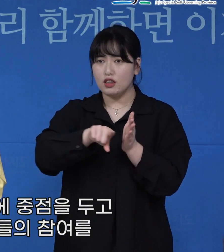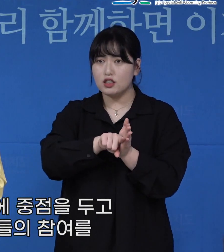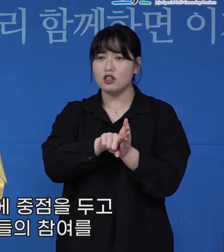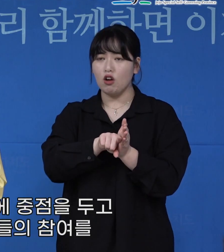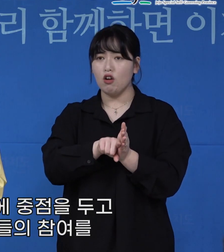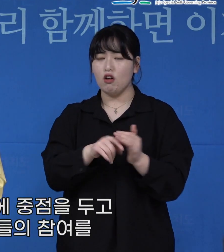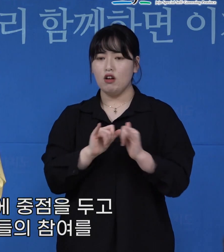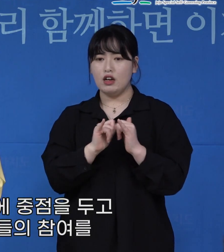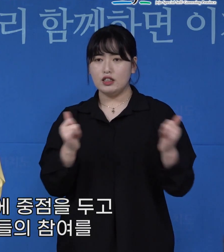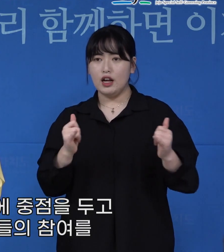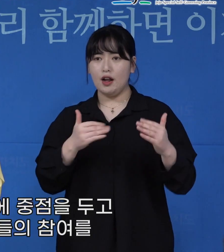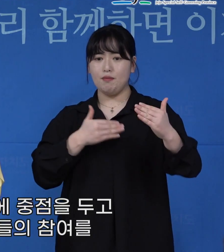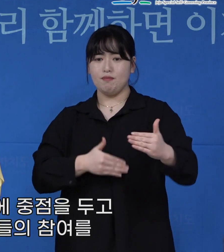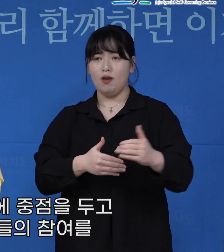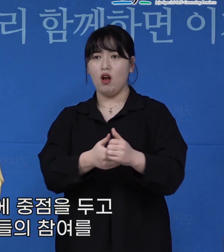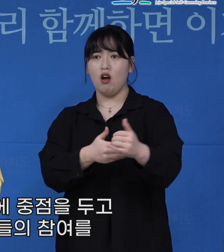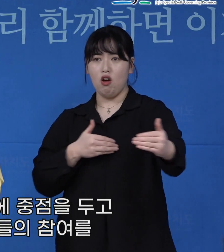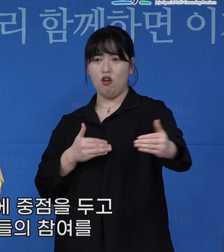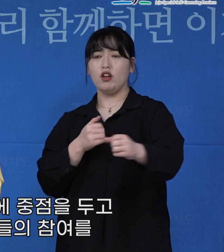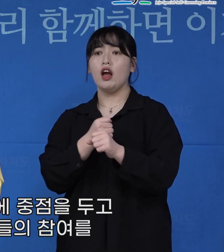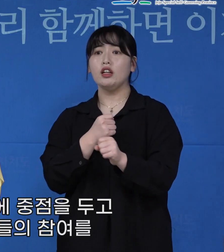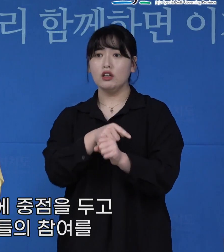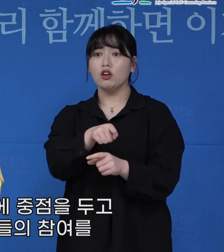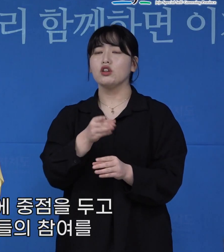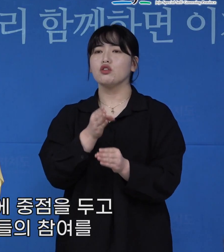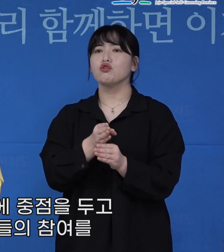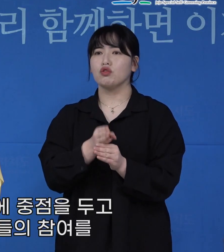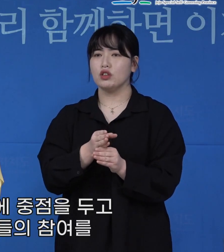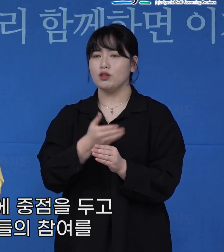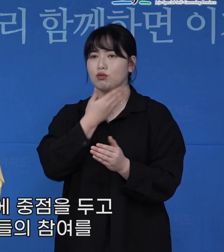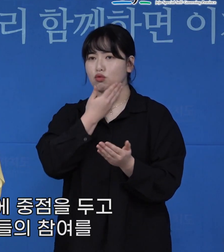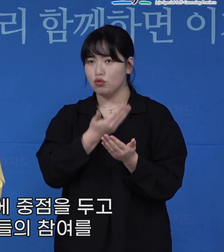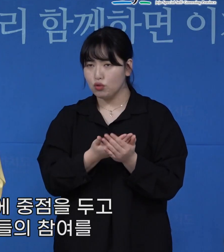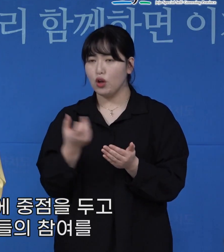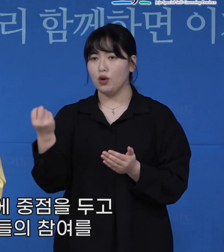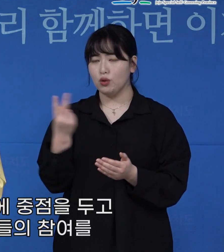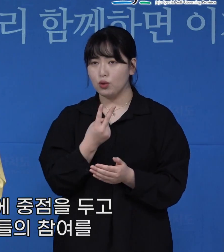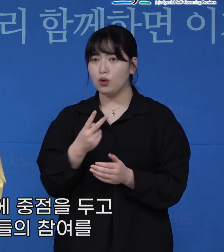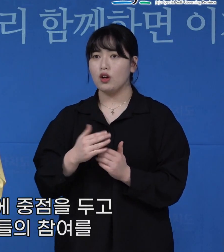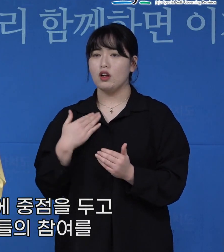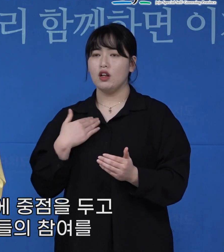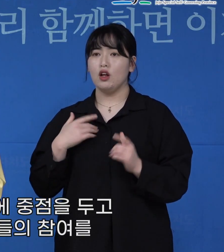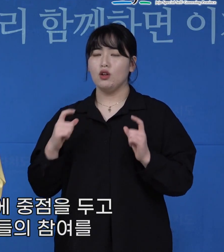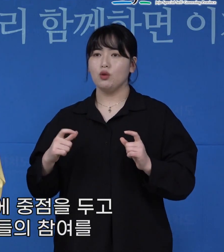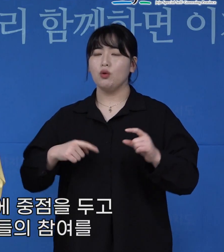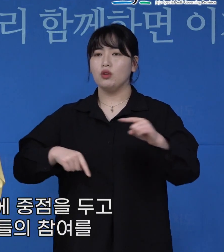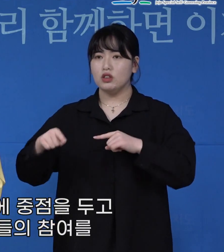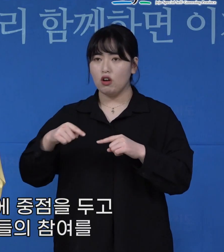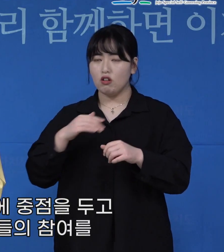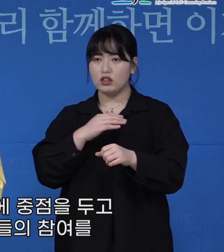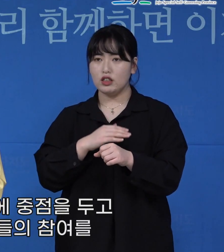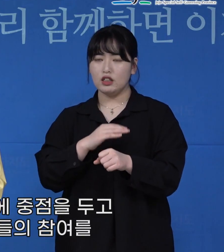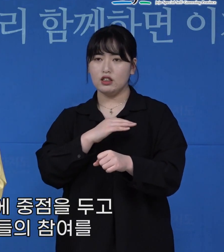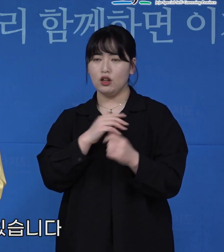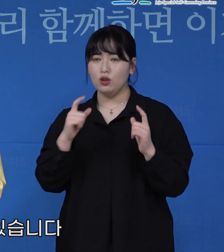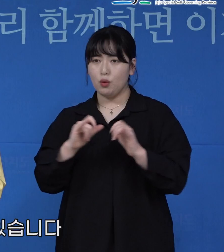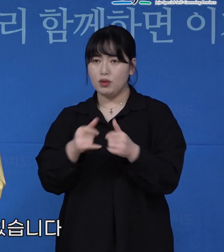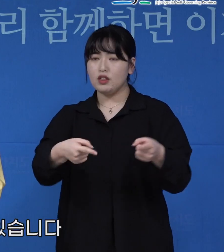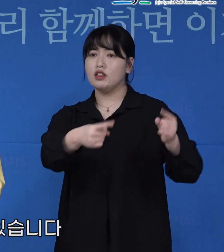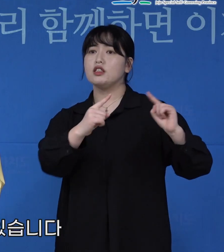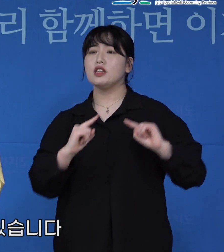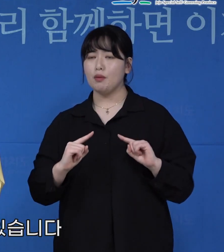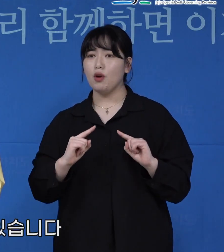거리 두기에 중점을 두고 행정력과 이 도민들의 참여를